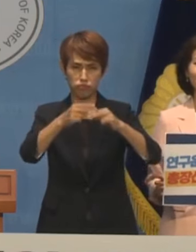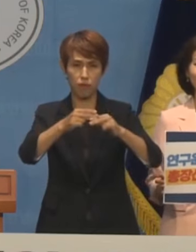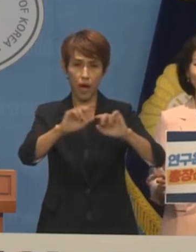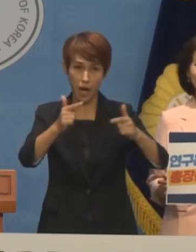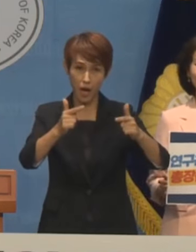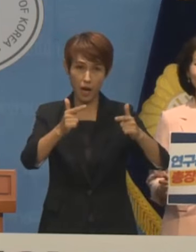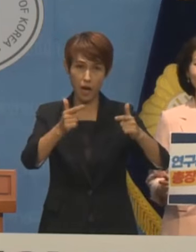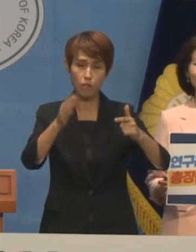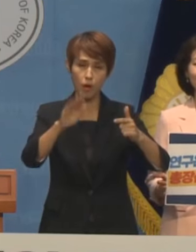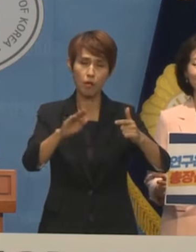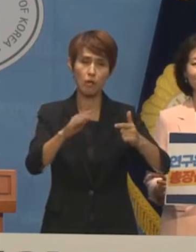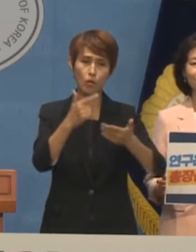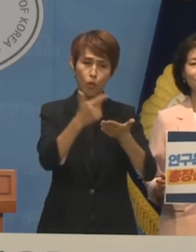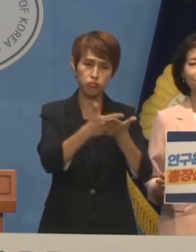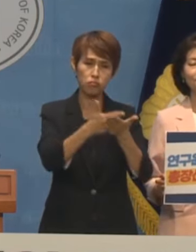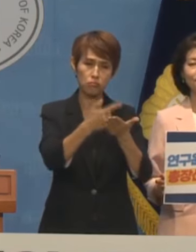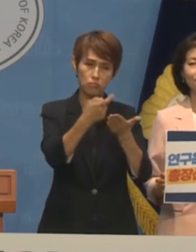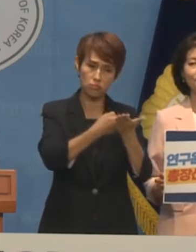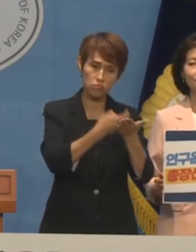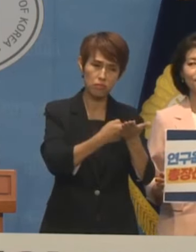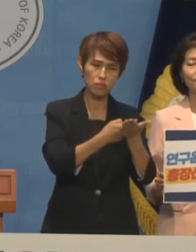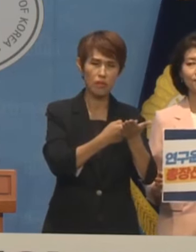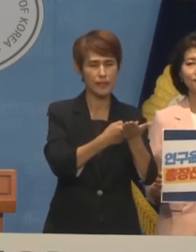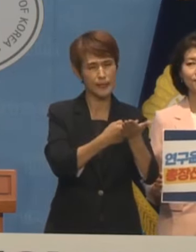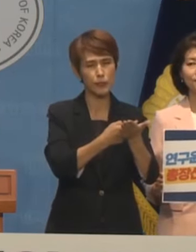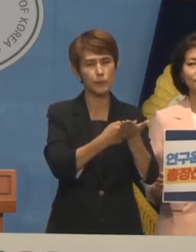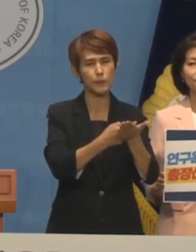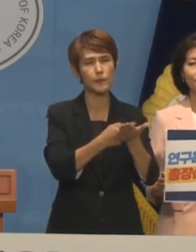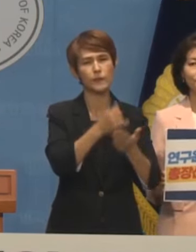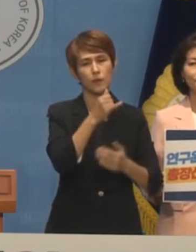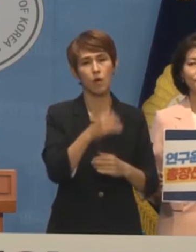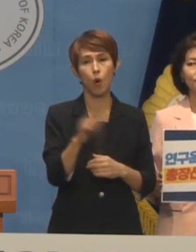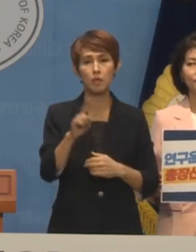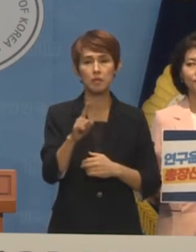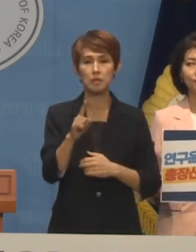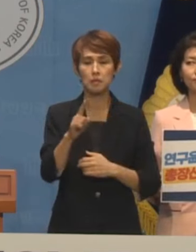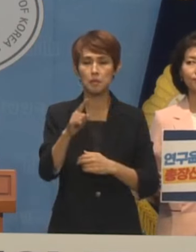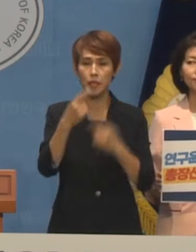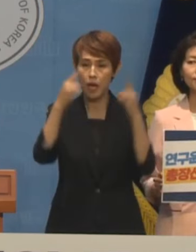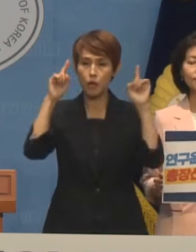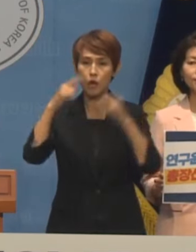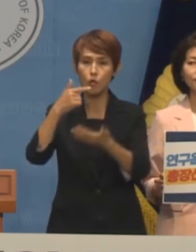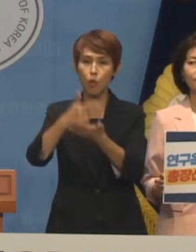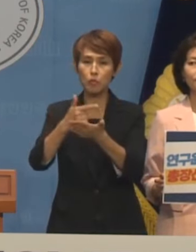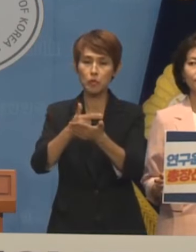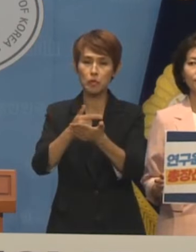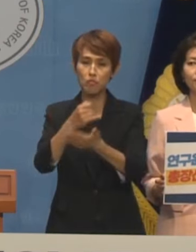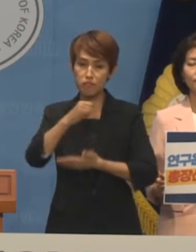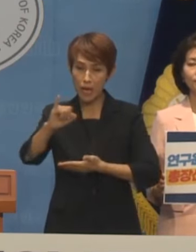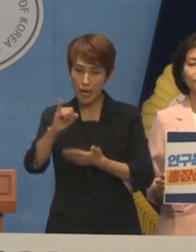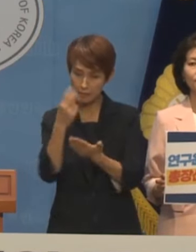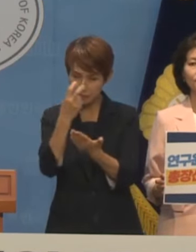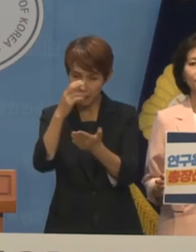말이죠. 또 어느 대학에서 불량한 논문을 검증하는데 부주의해서